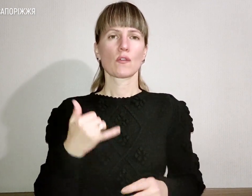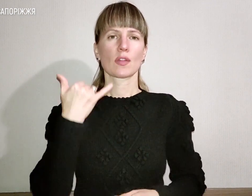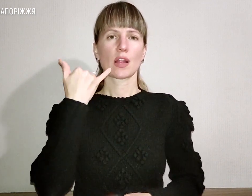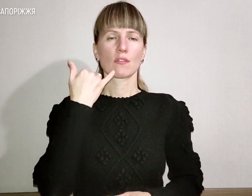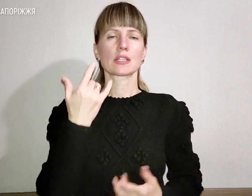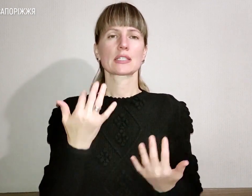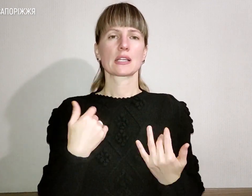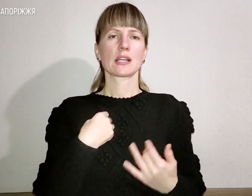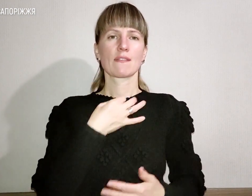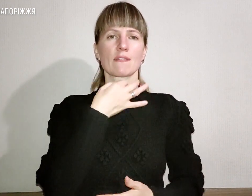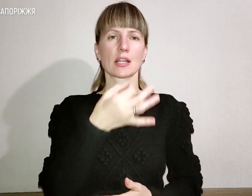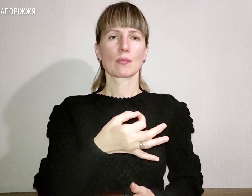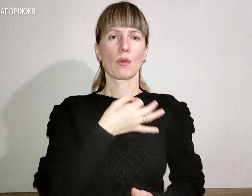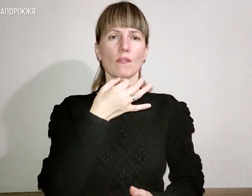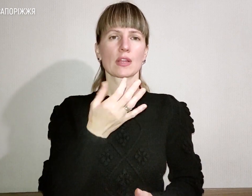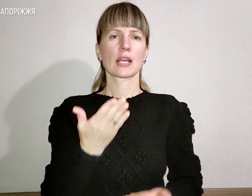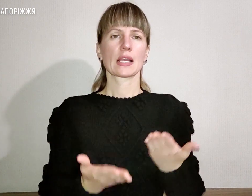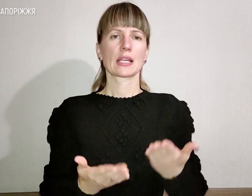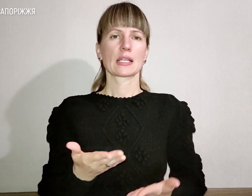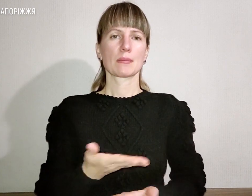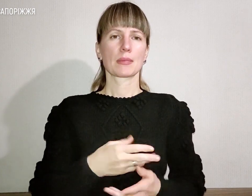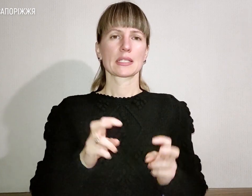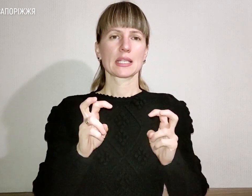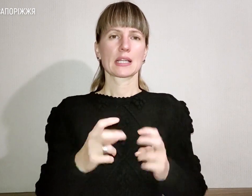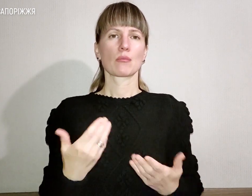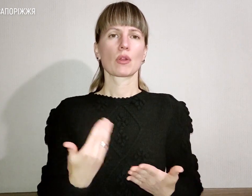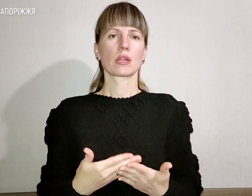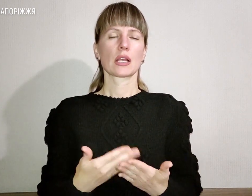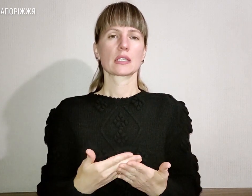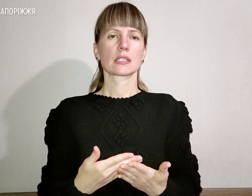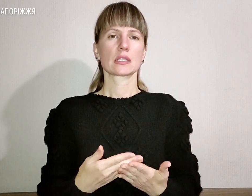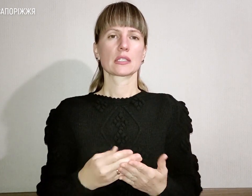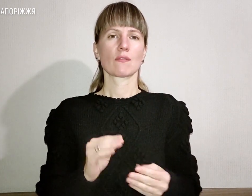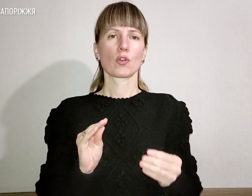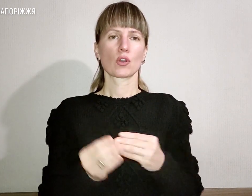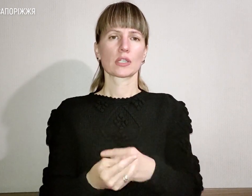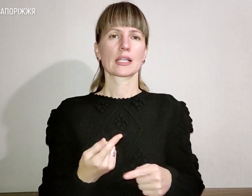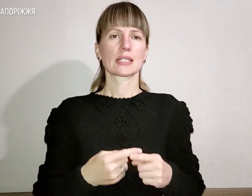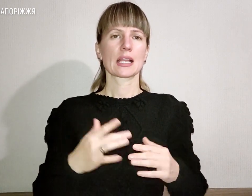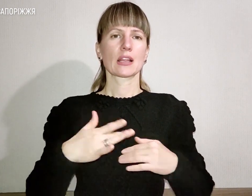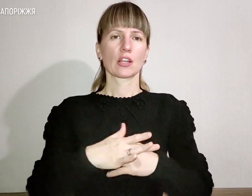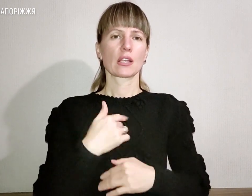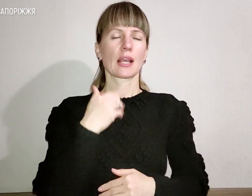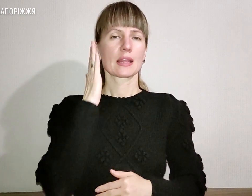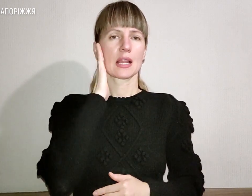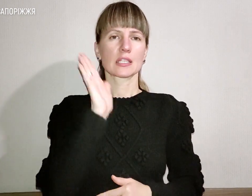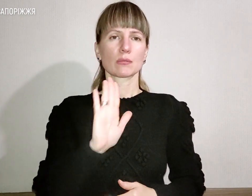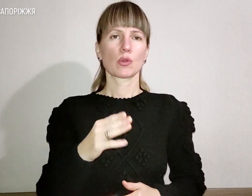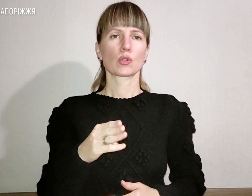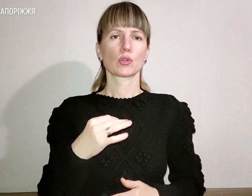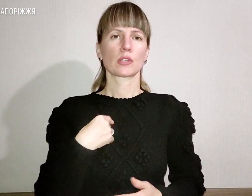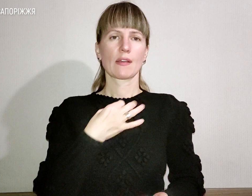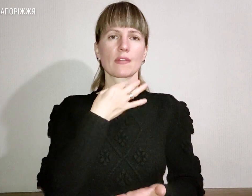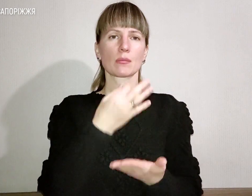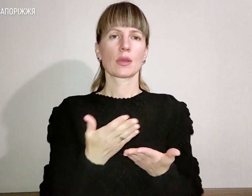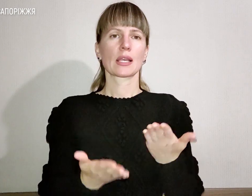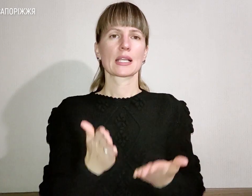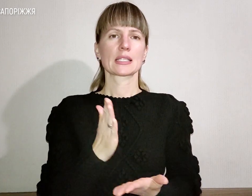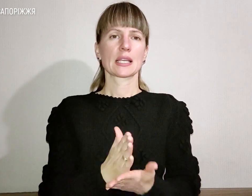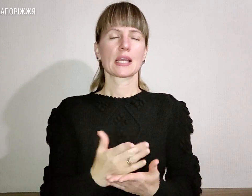я відповідаю. Якщо ми сидимо десь в укритті, це ніч, і я не сплю, то, звичайно, я відповім. Якщо є десь там